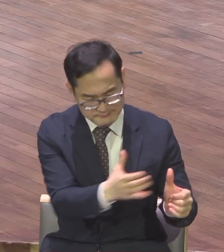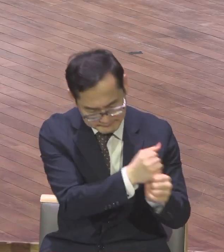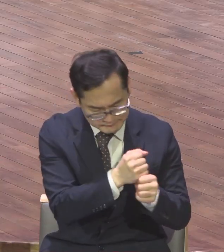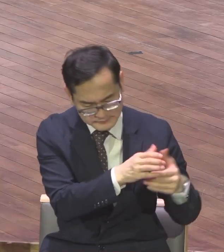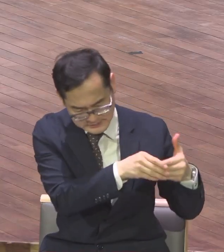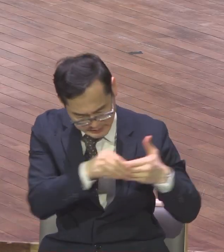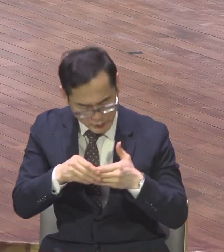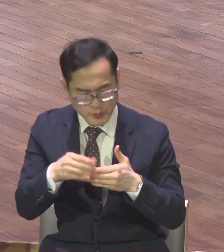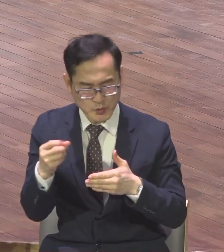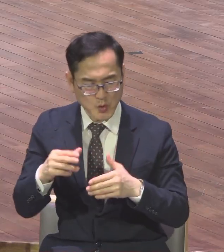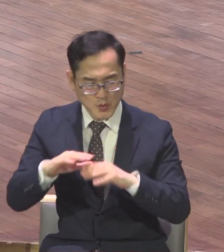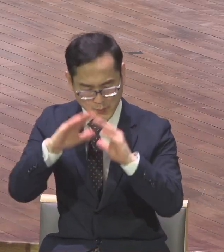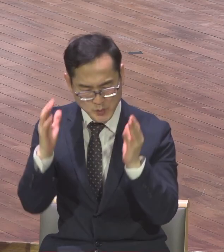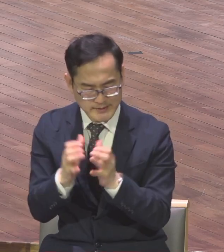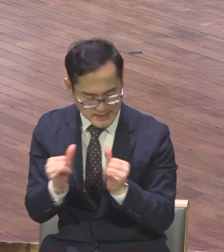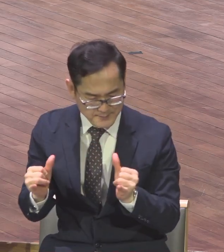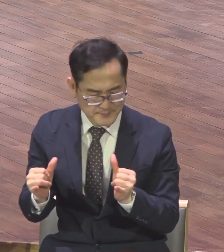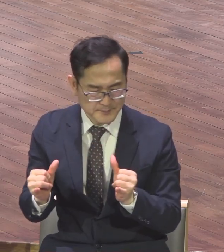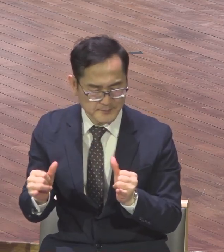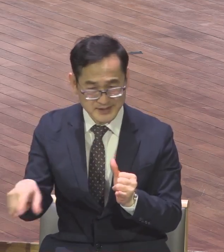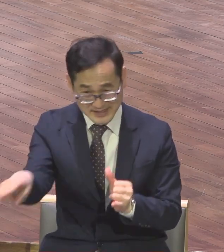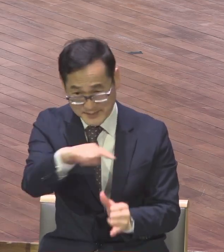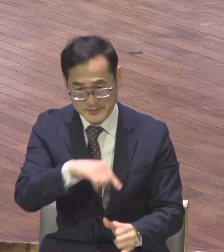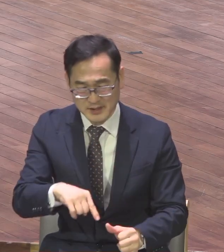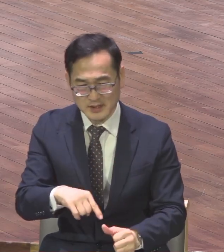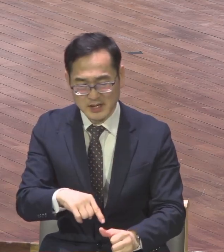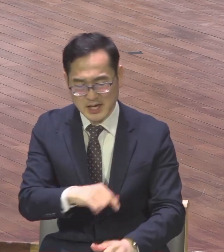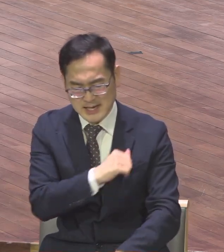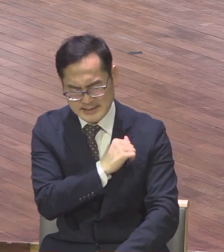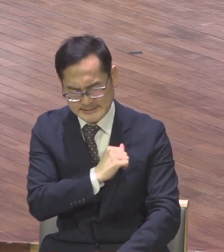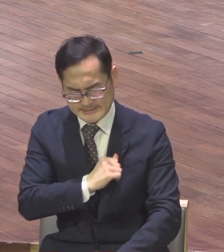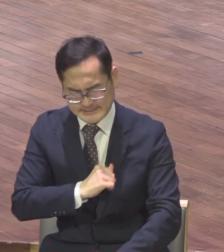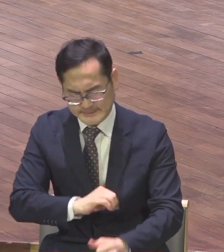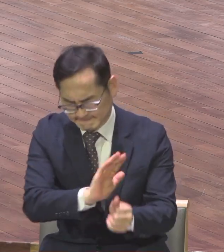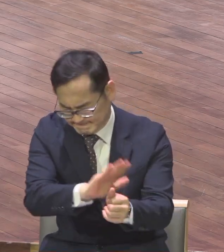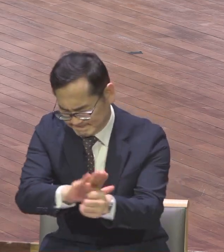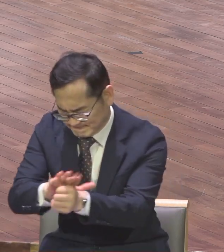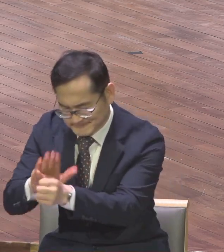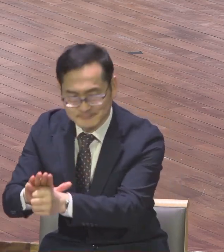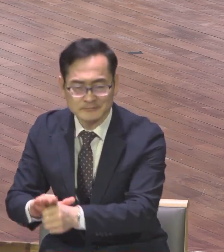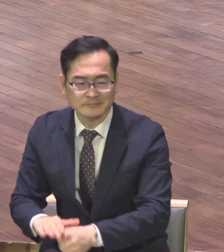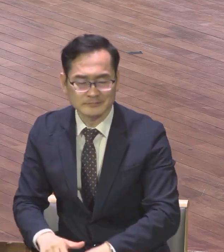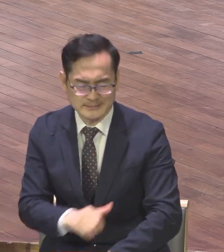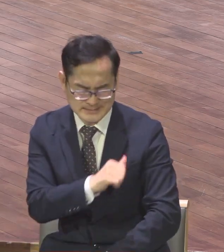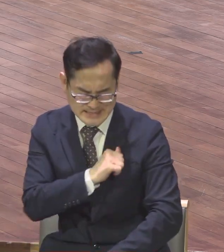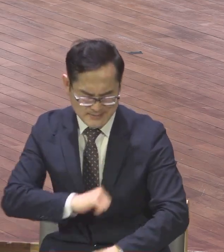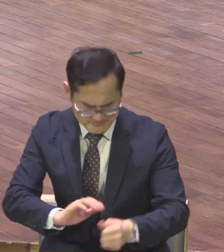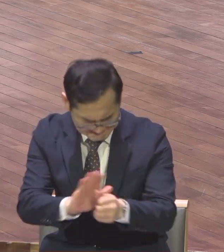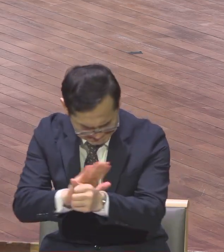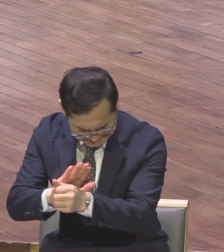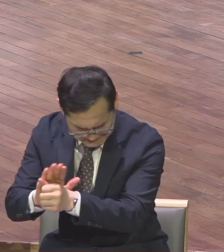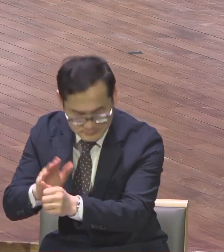붙들어주며 모든 사람에게 오래 참으라 그랬어요. 오래 참으라.